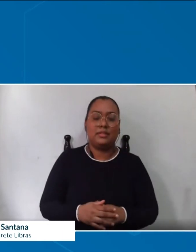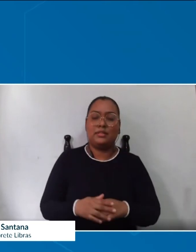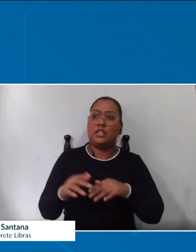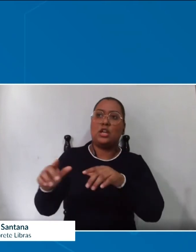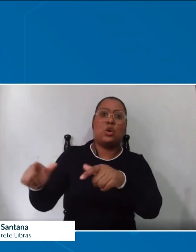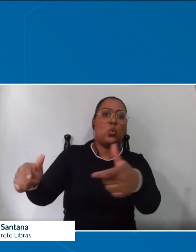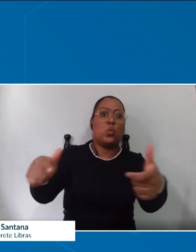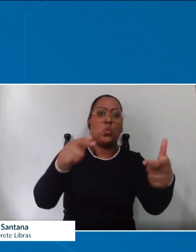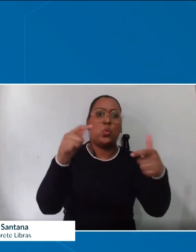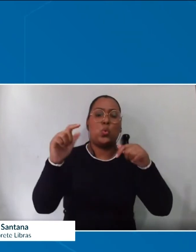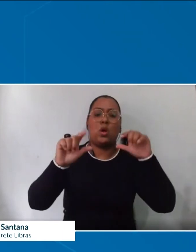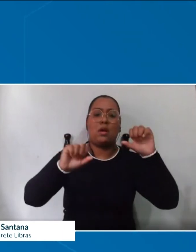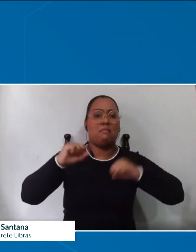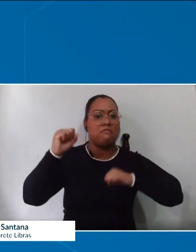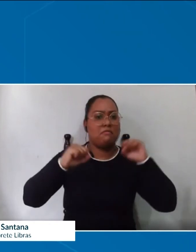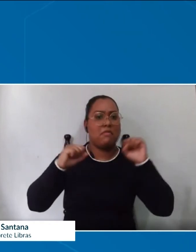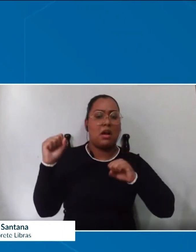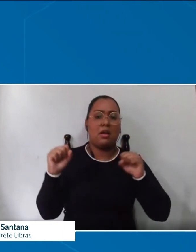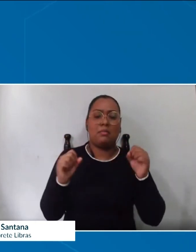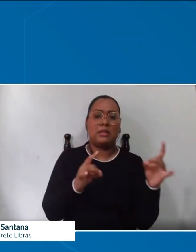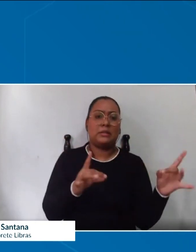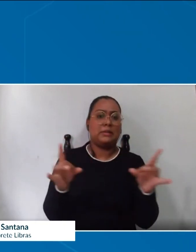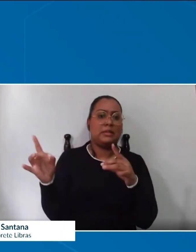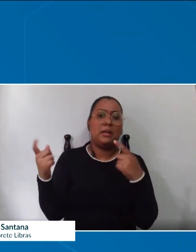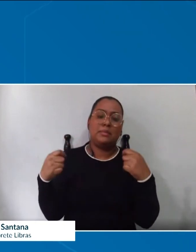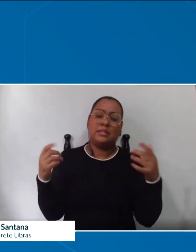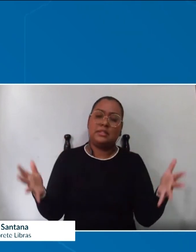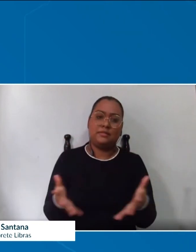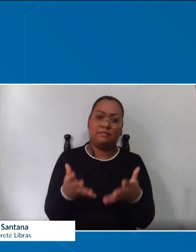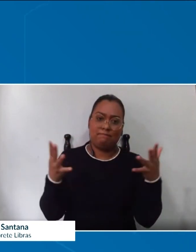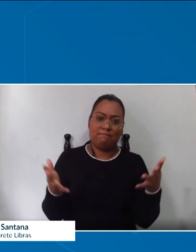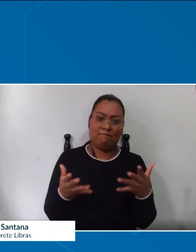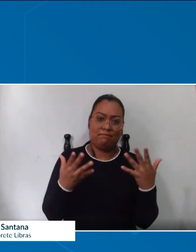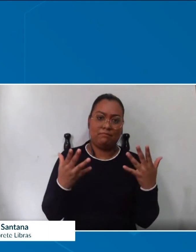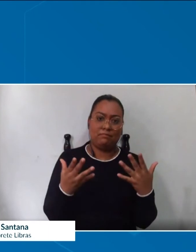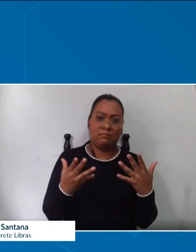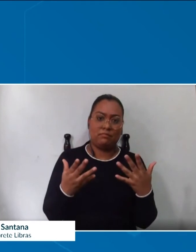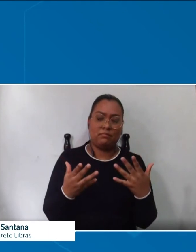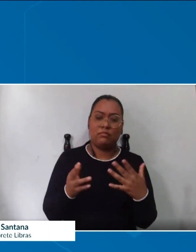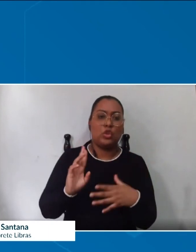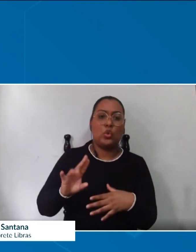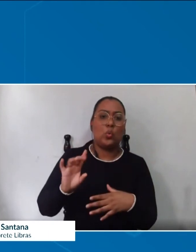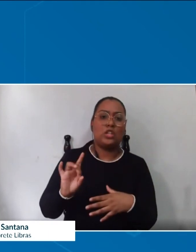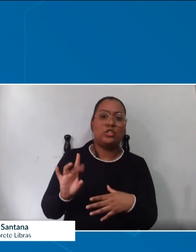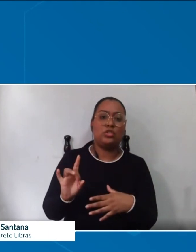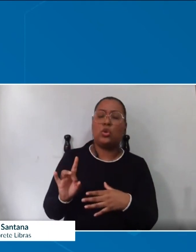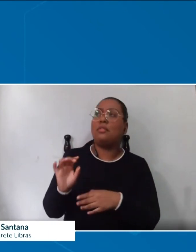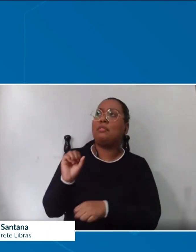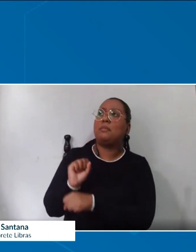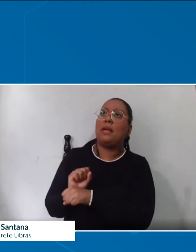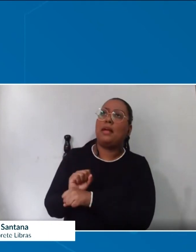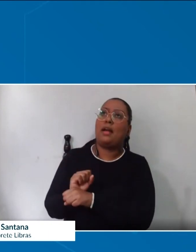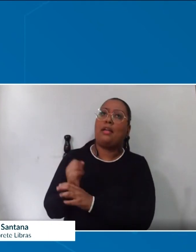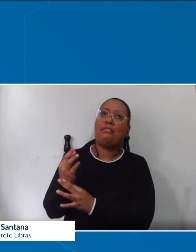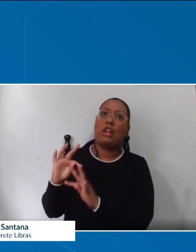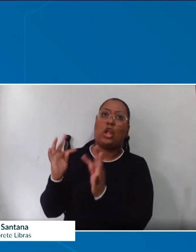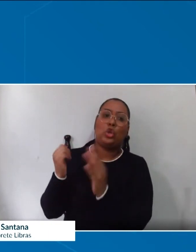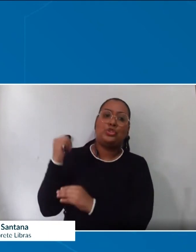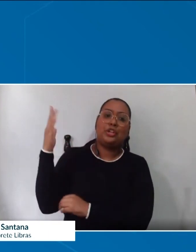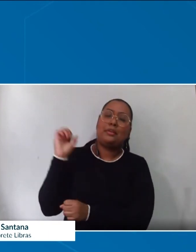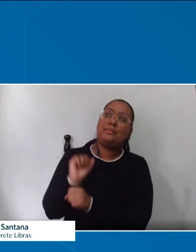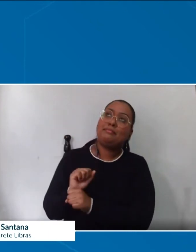mercado. Então, a gente precisa desse tipo de incentivo e não depender de tecnologia externa quando a gente tem